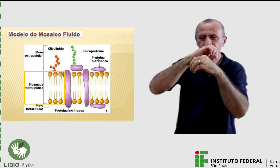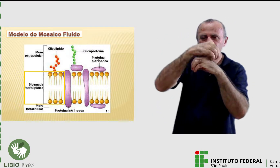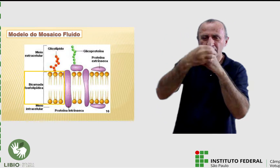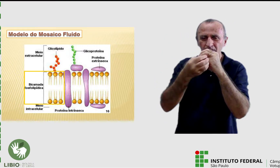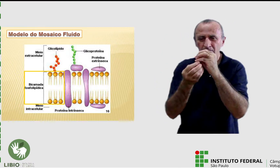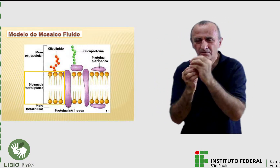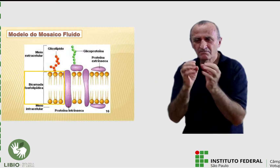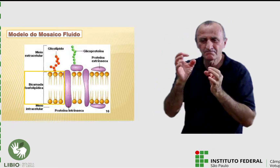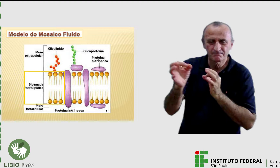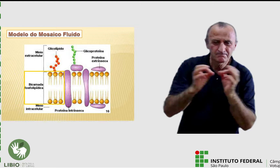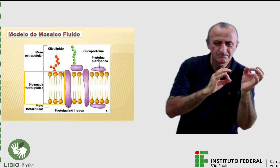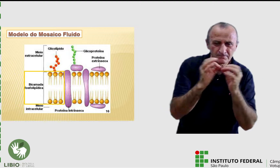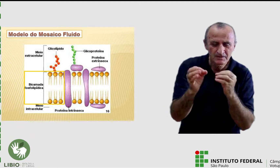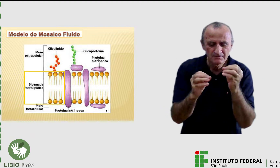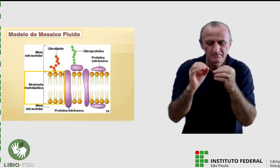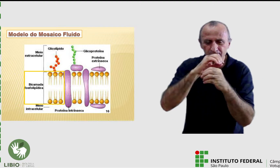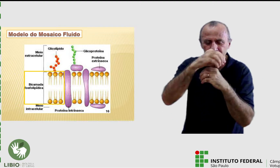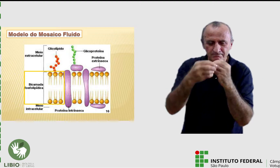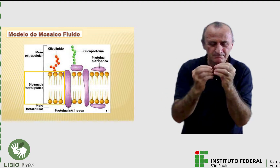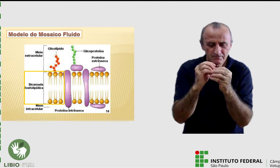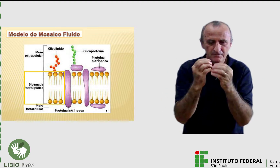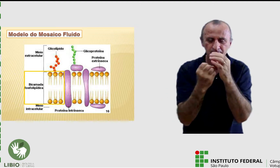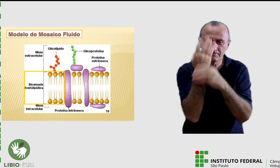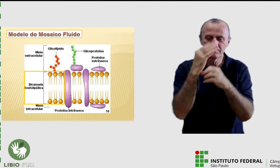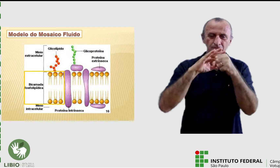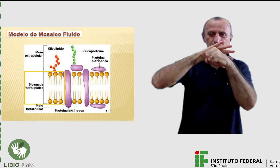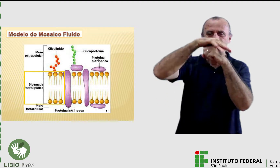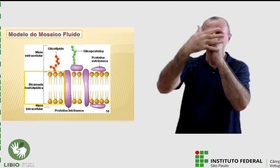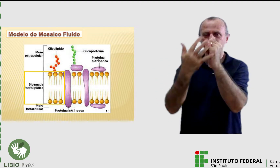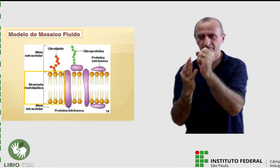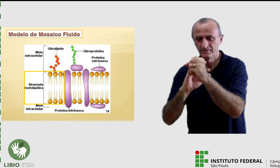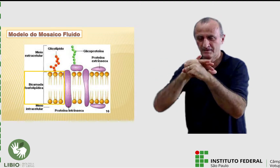como as moléculas são organizadas para formar a membrana.